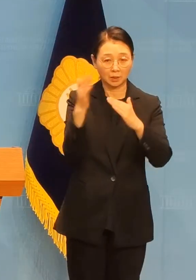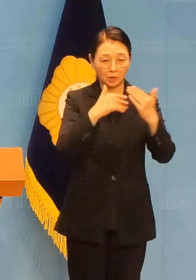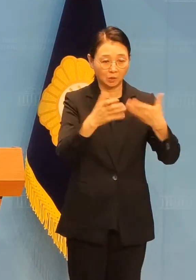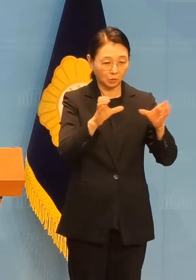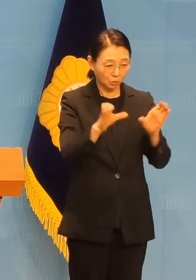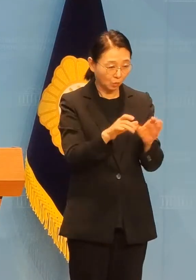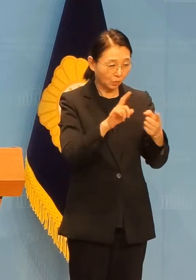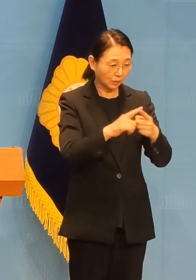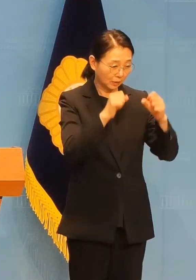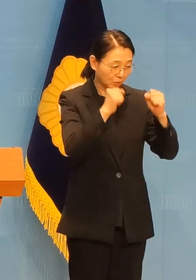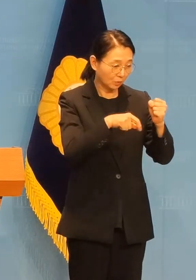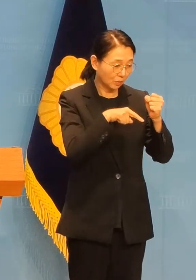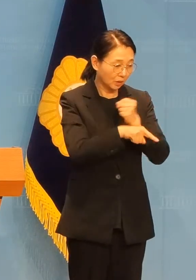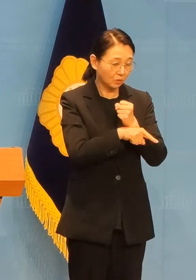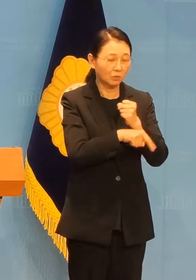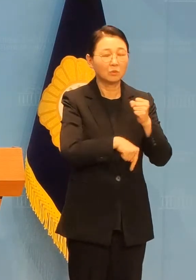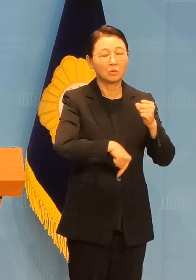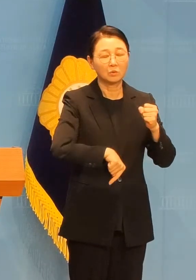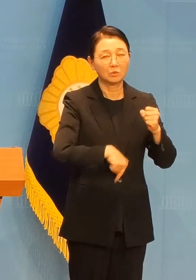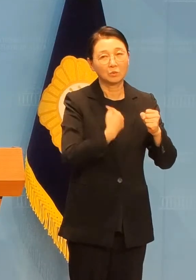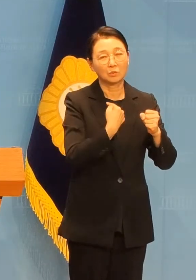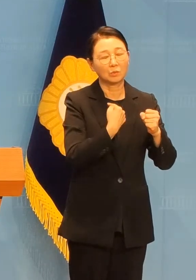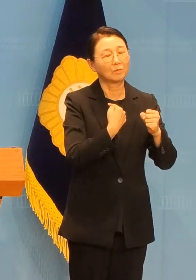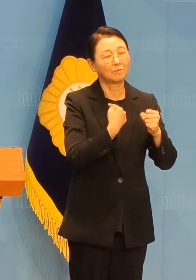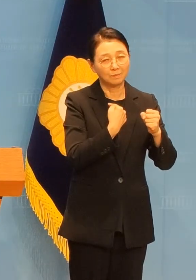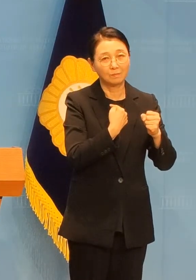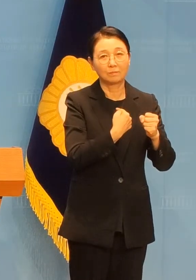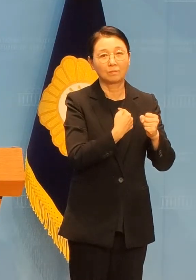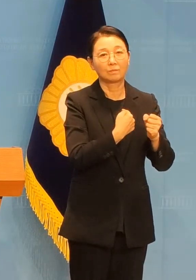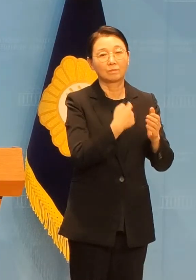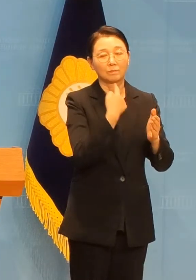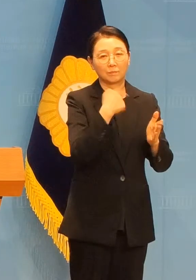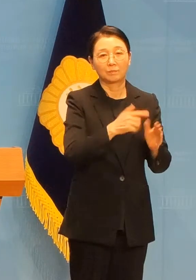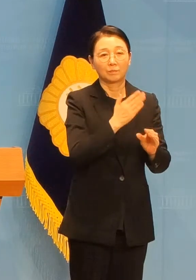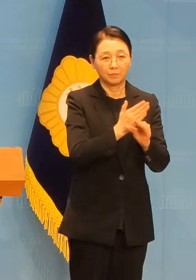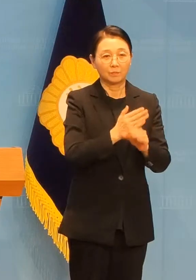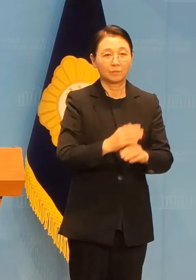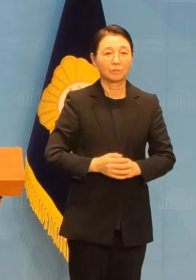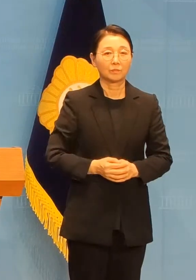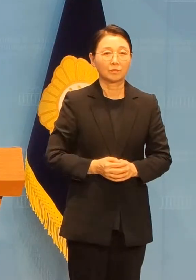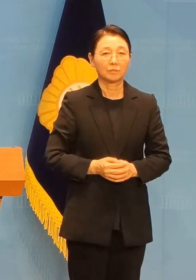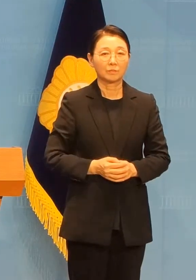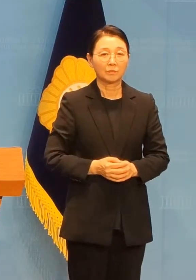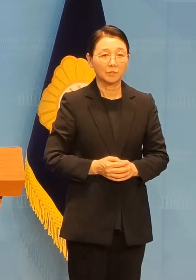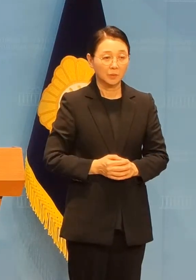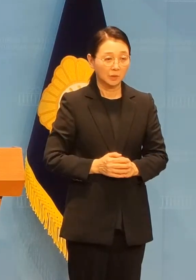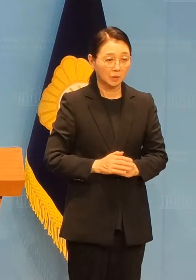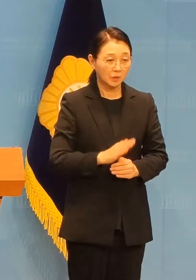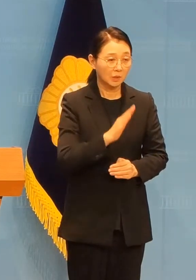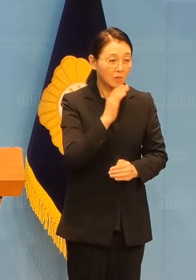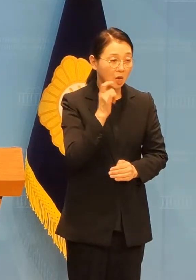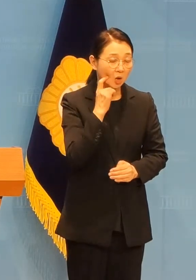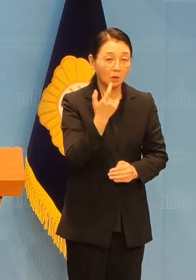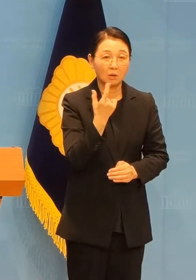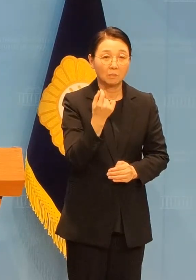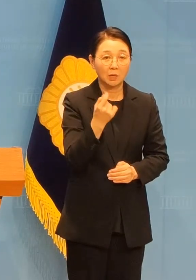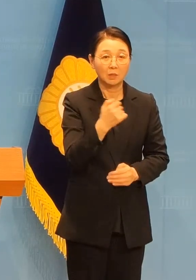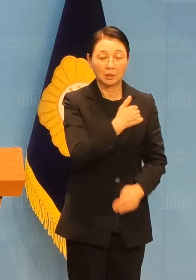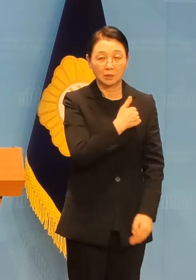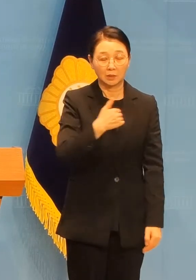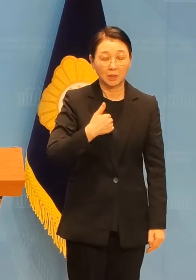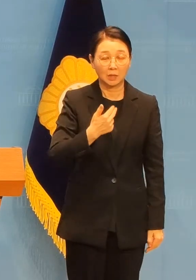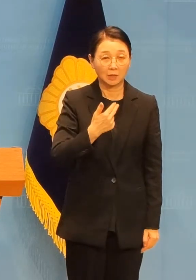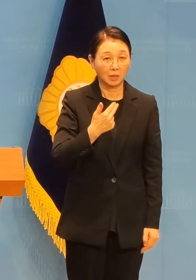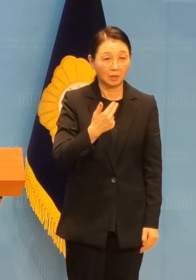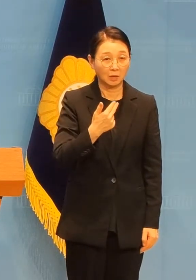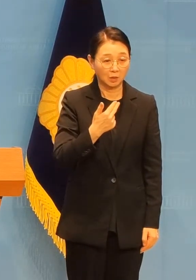존재 이유를 스스로 부정하고 있습니다. 이 모든 것이 사실이 아니라면 왜 당당하게